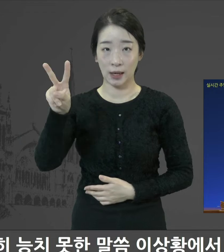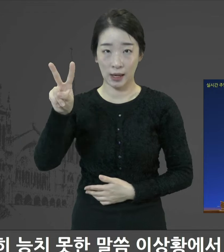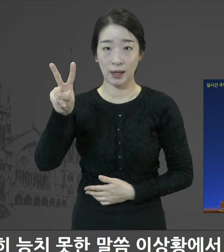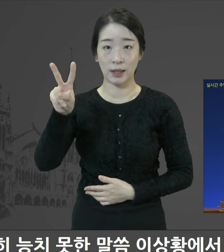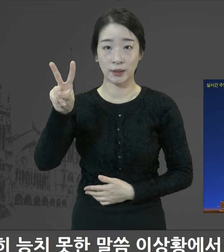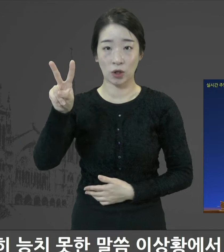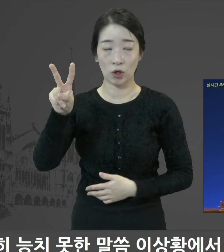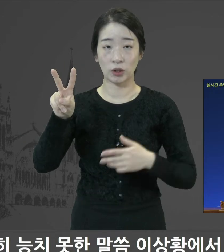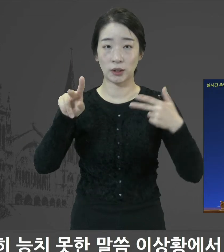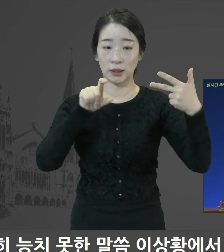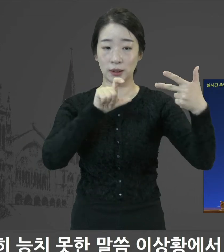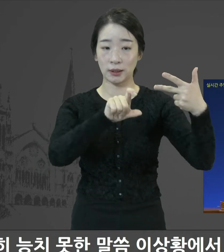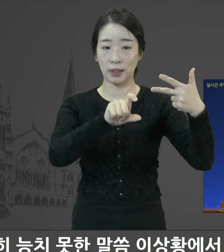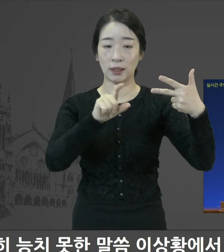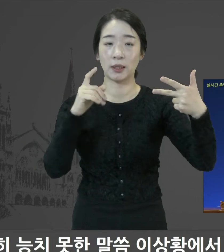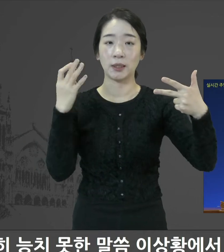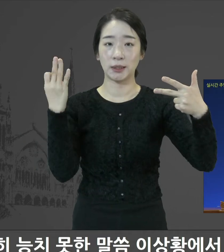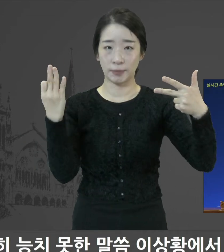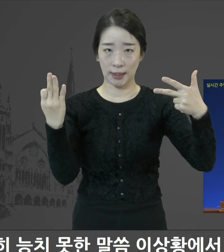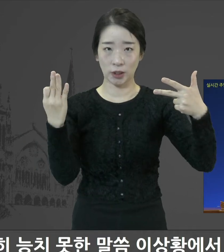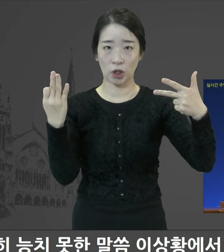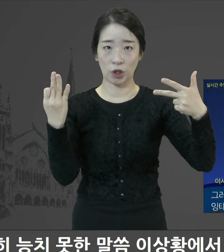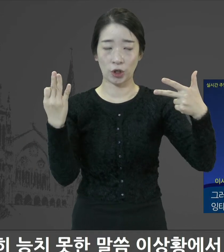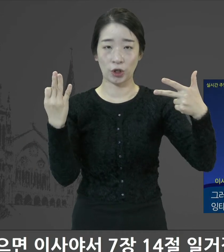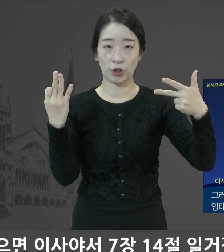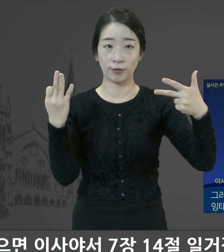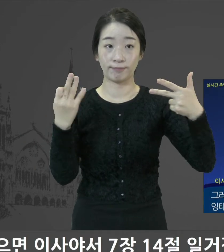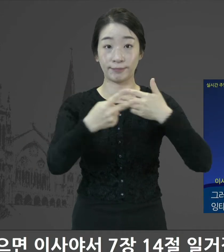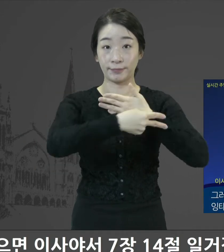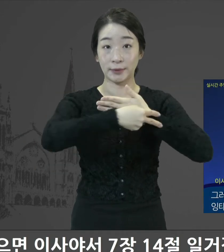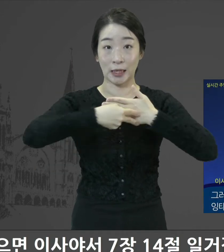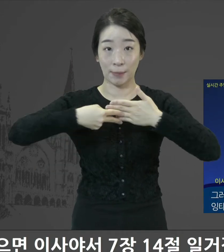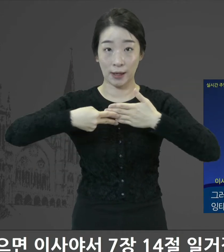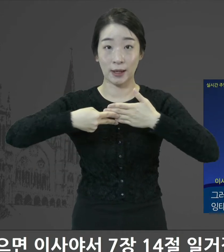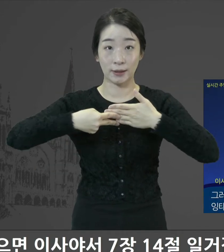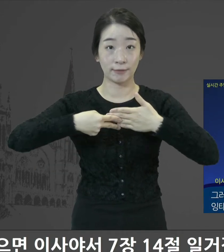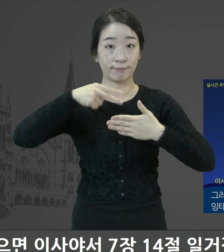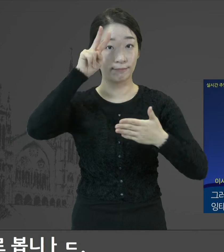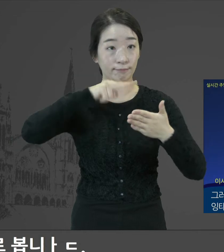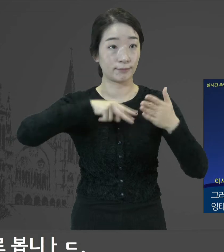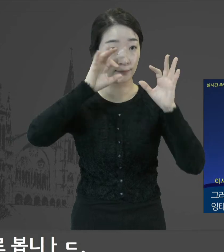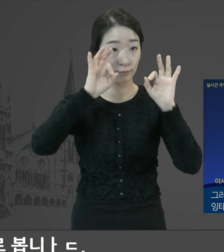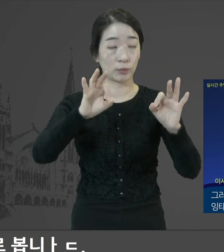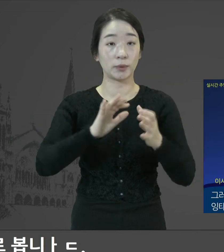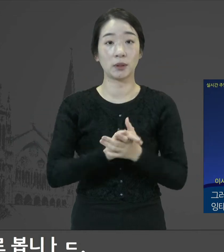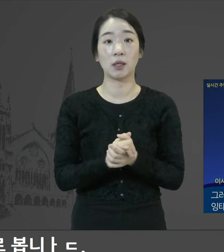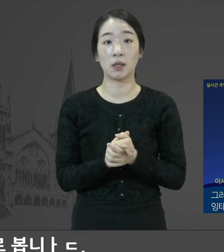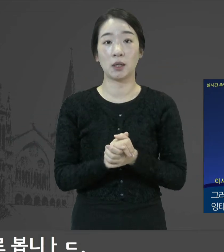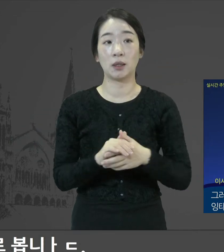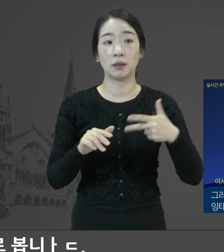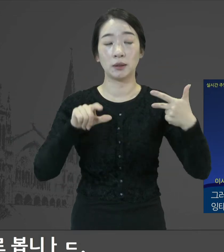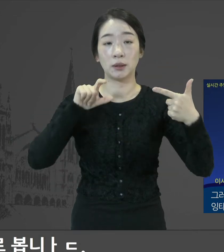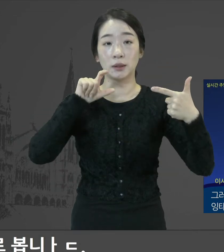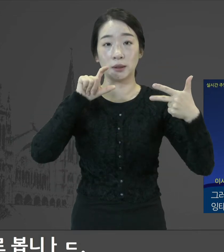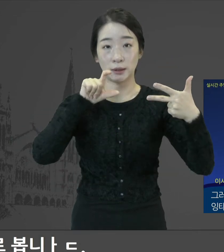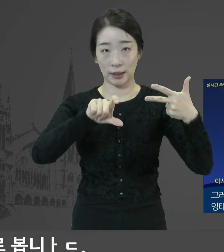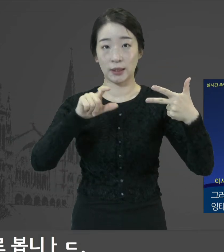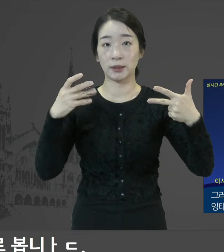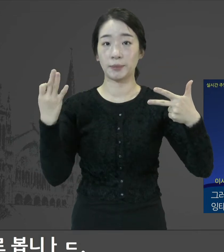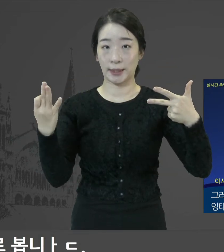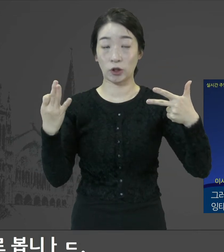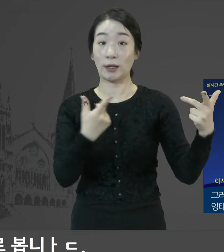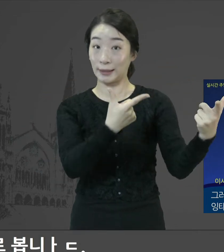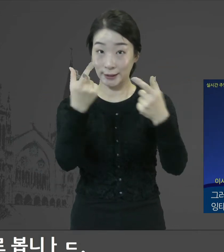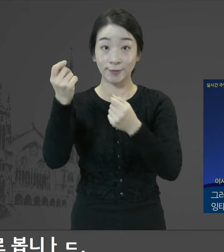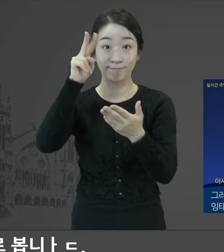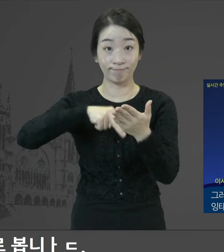같습니다. 이사야서 7장 14절 자막으로 같이 보시겠습니다. 이사야서 7장 14절 같이